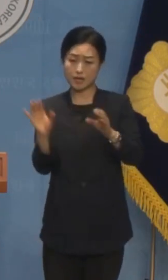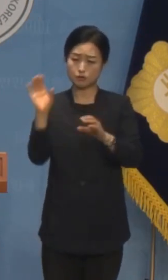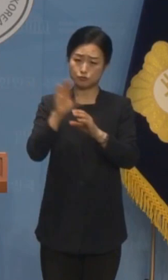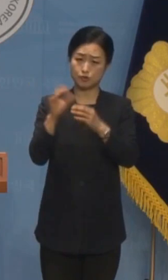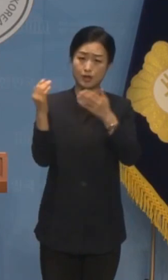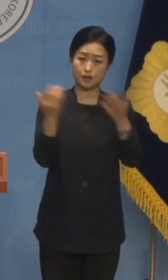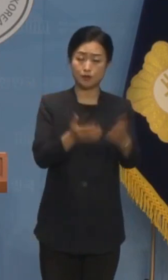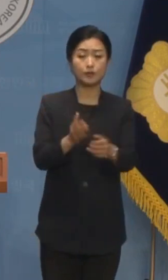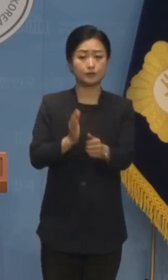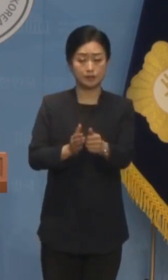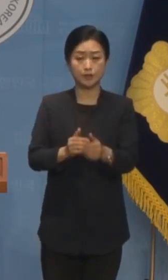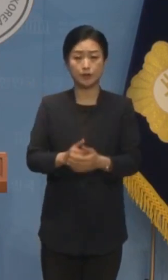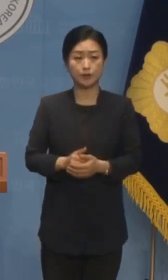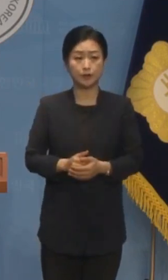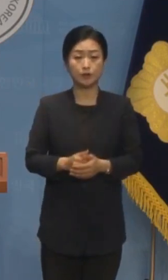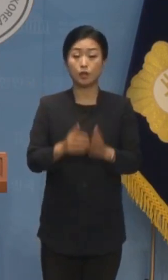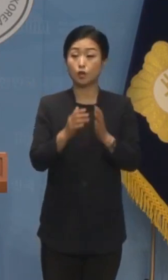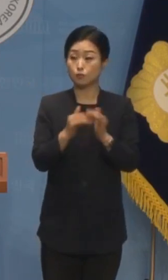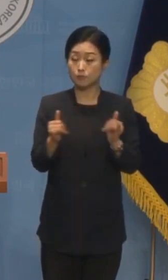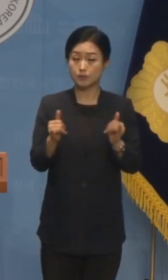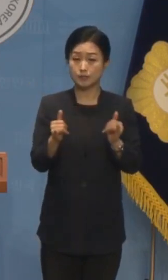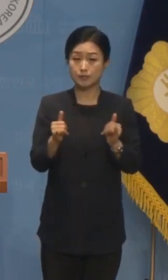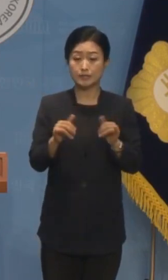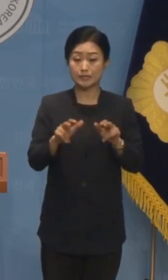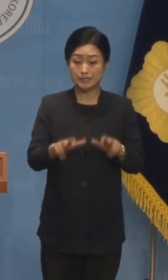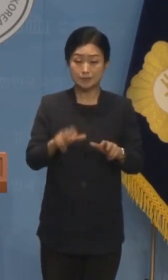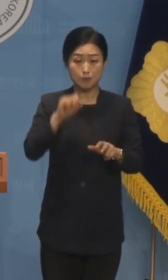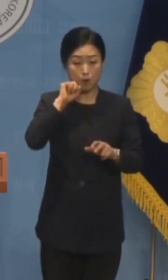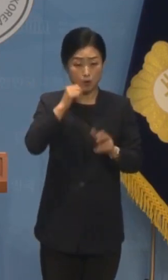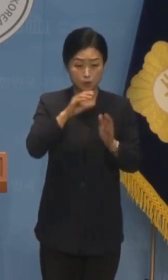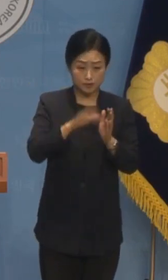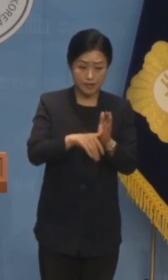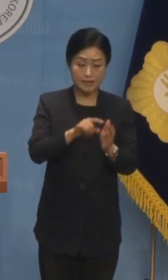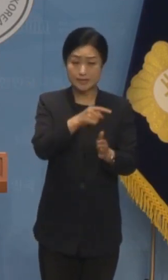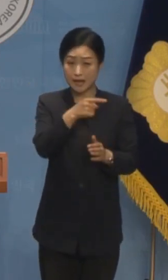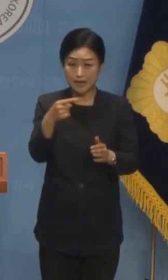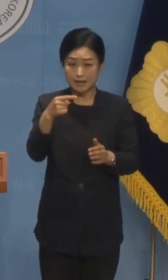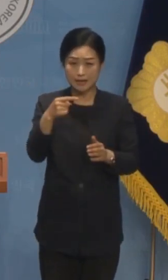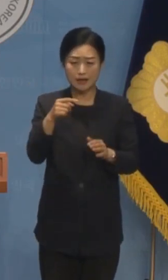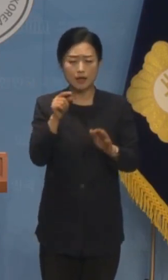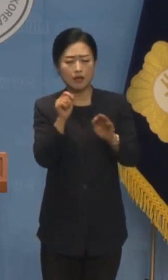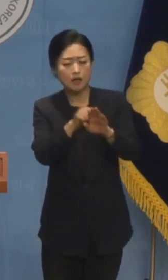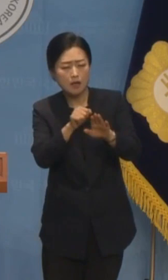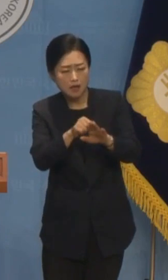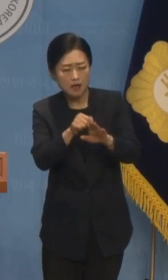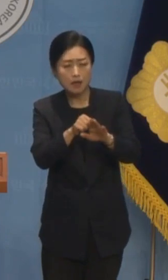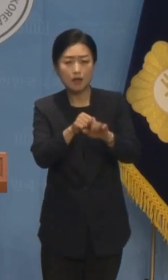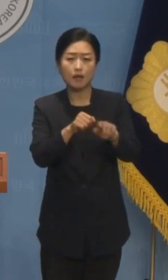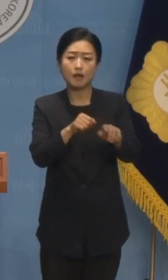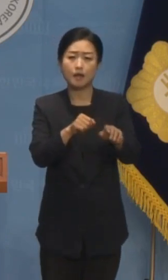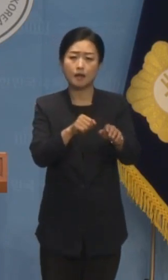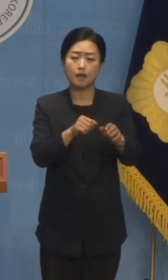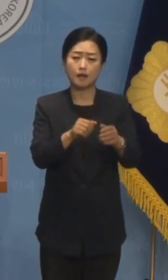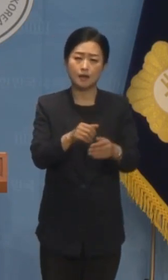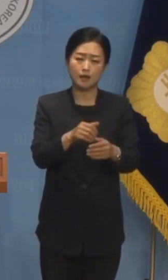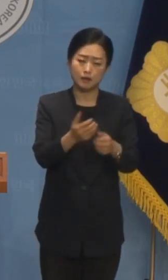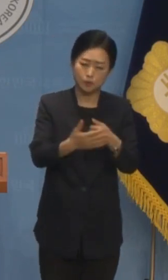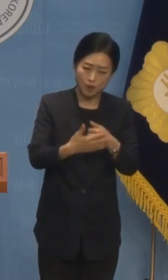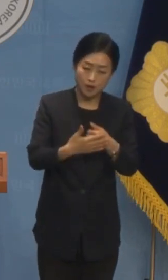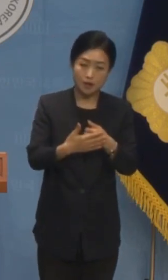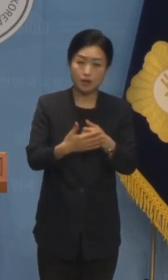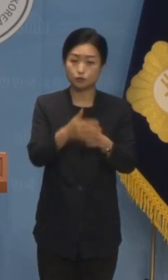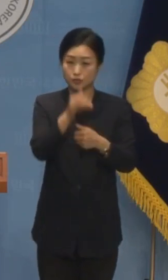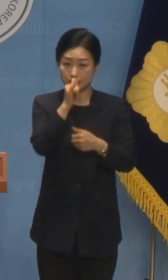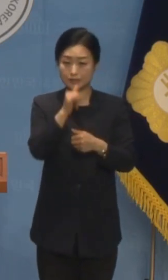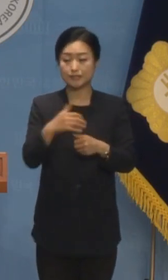마련하십시오. 그것이 국민께서 어려울 때 제일 먼저 찾을 수 있는 책임 있는 정치를 하는